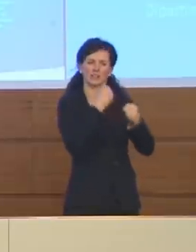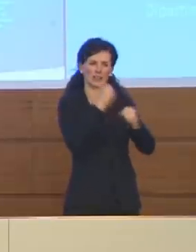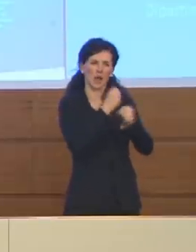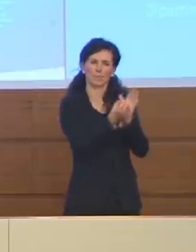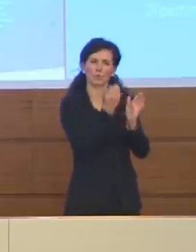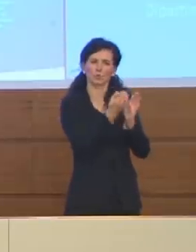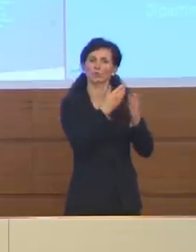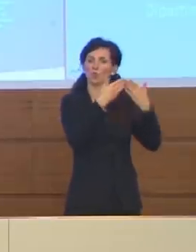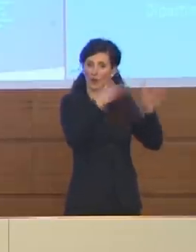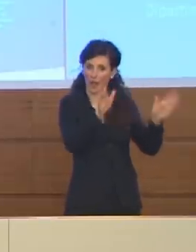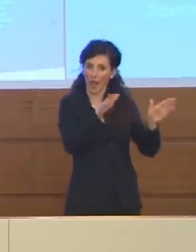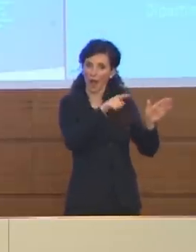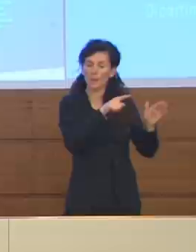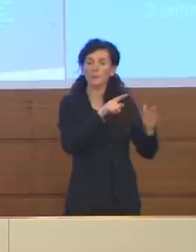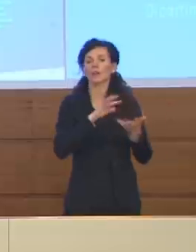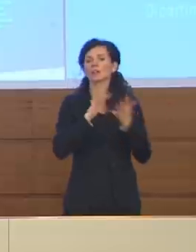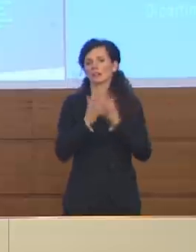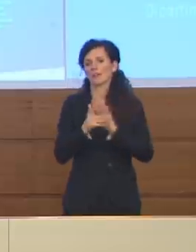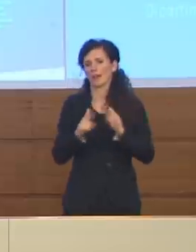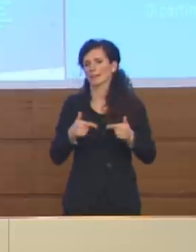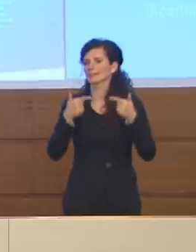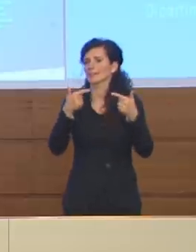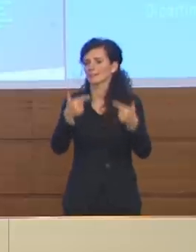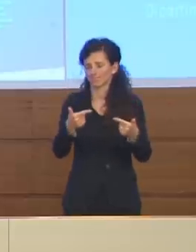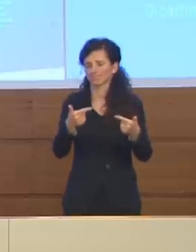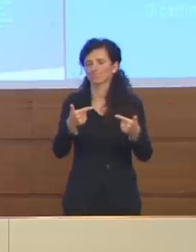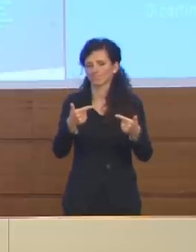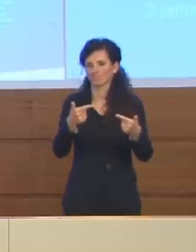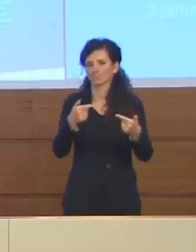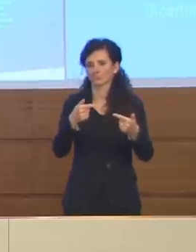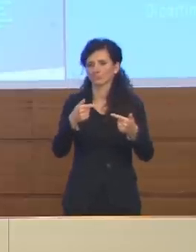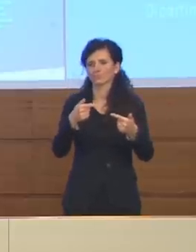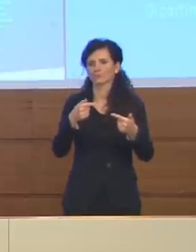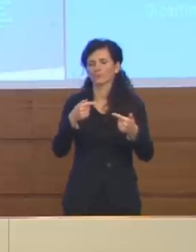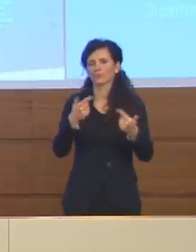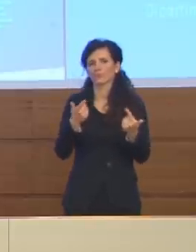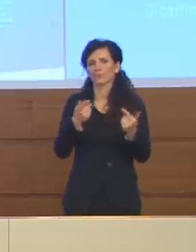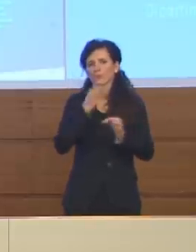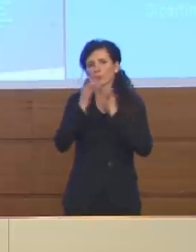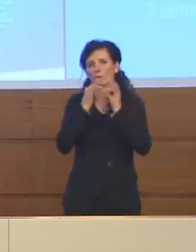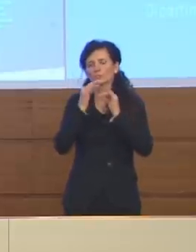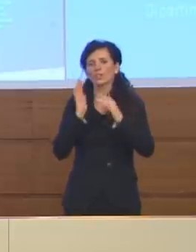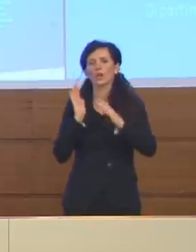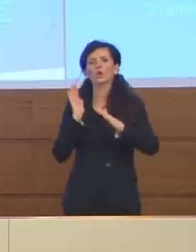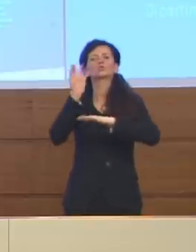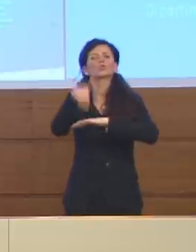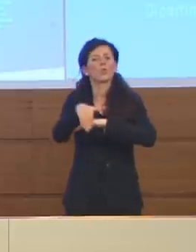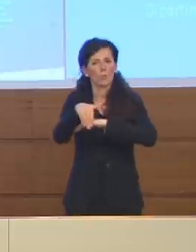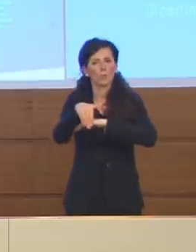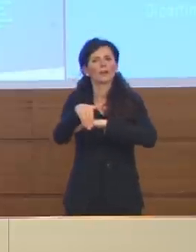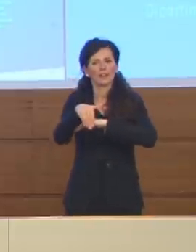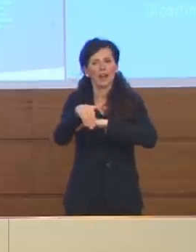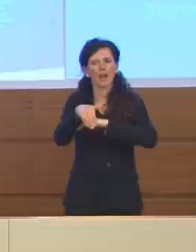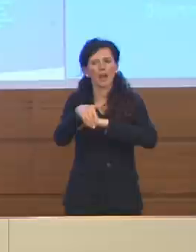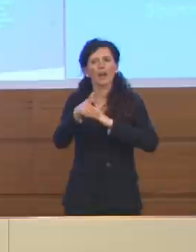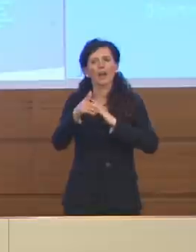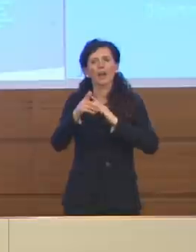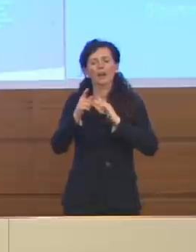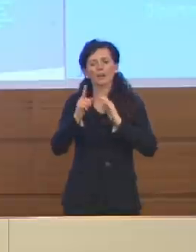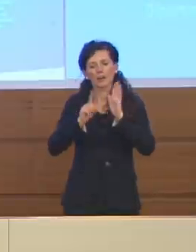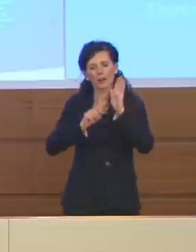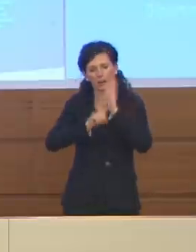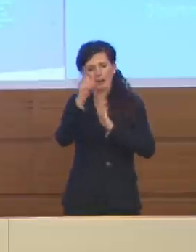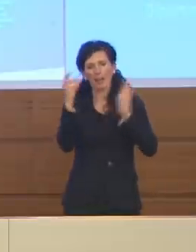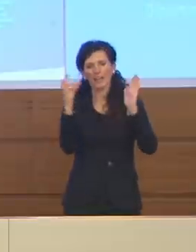comportato certamente l'andare oltre e non di poco all'indice di